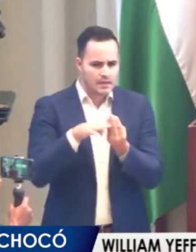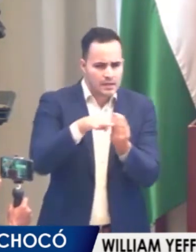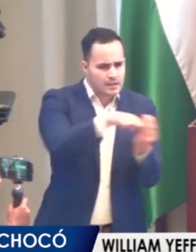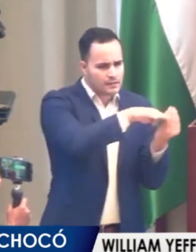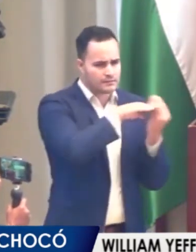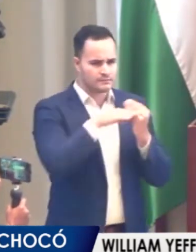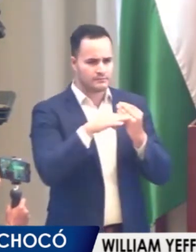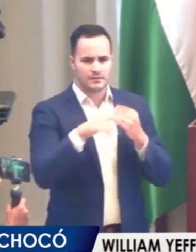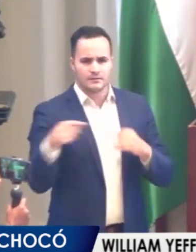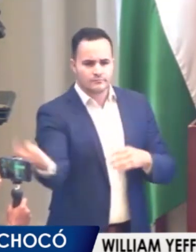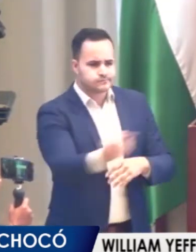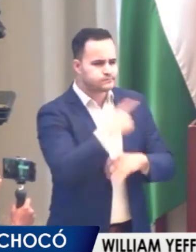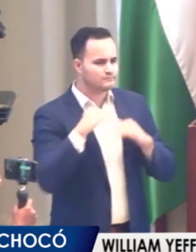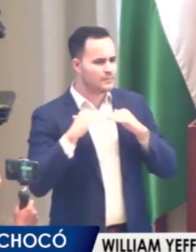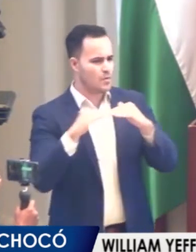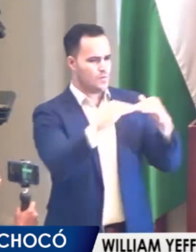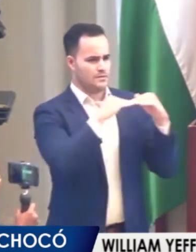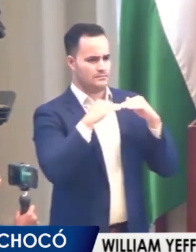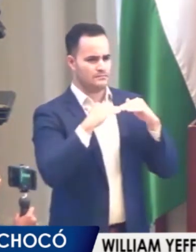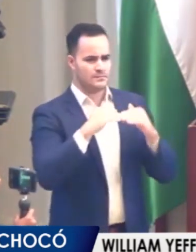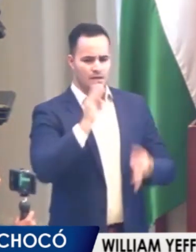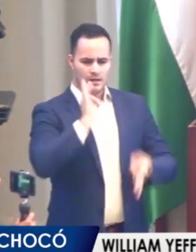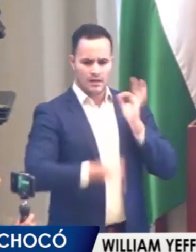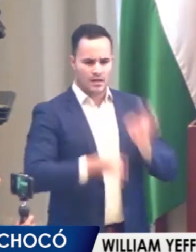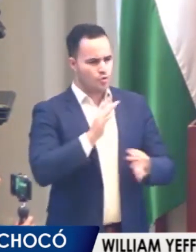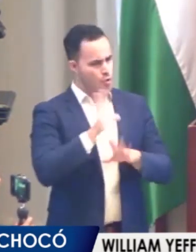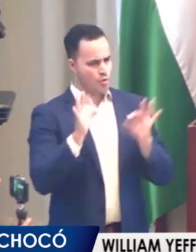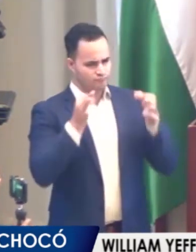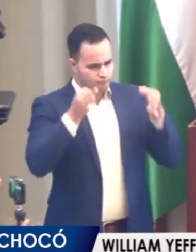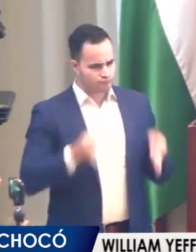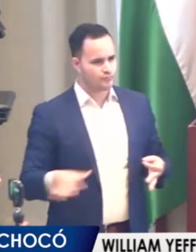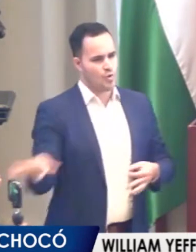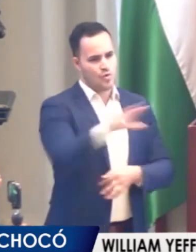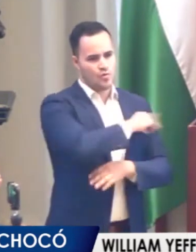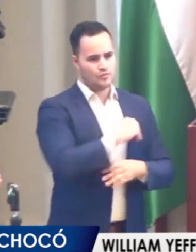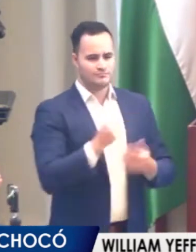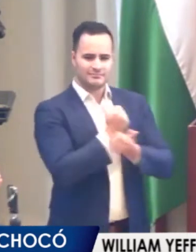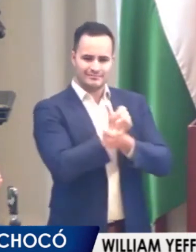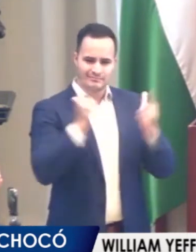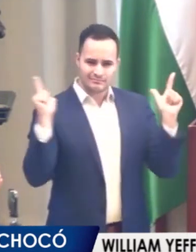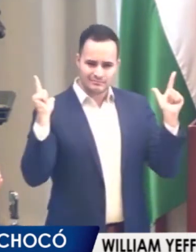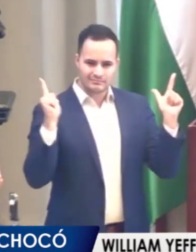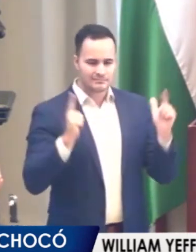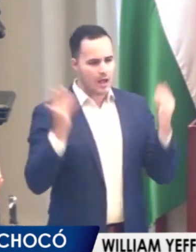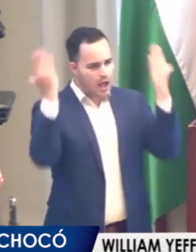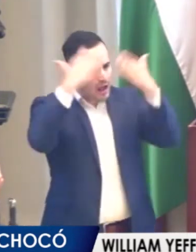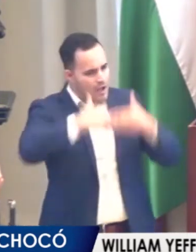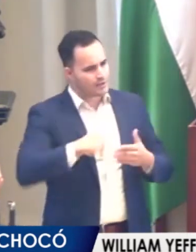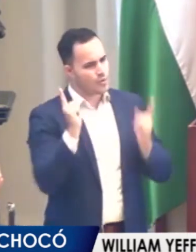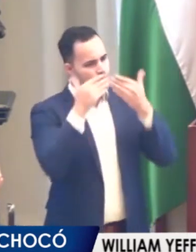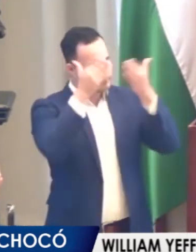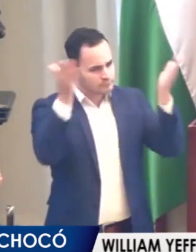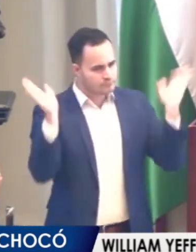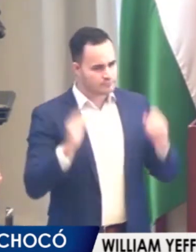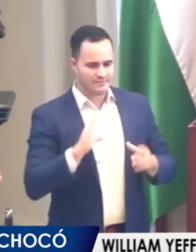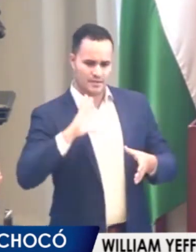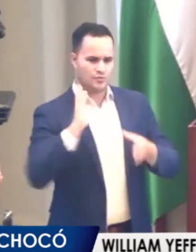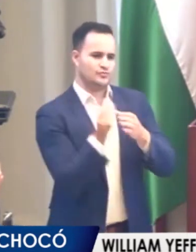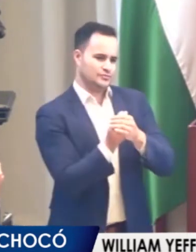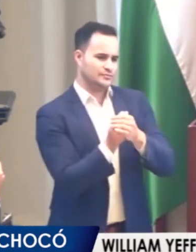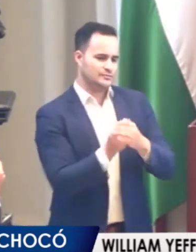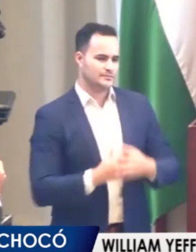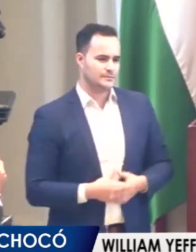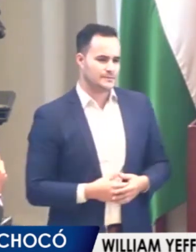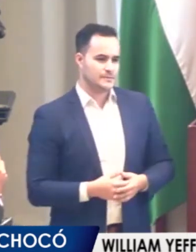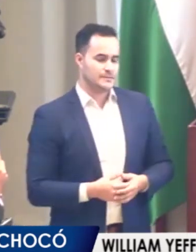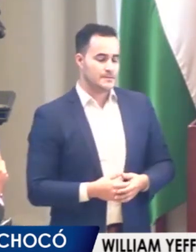la igualdad, la justicia, la libertad, la transparencia e inclusión,